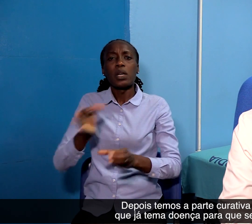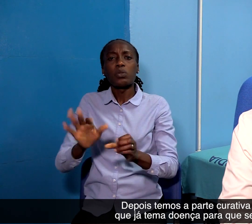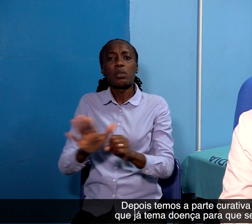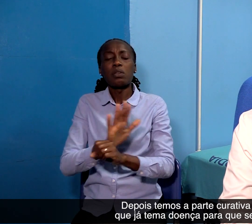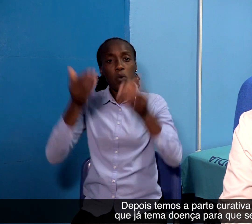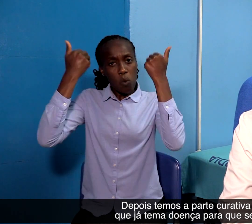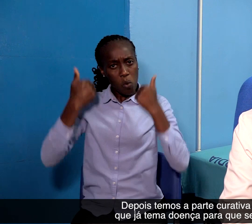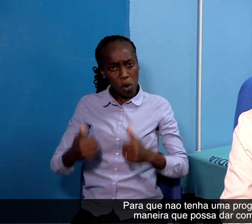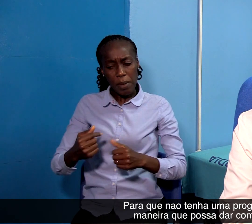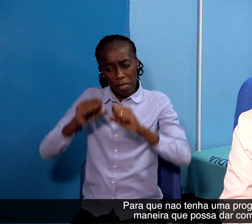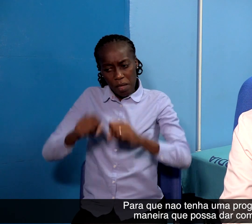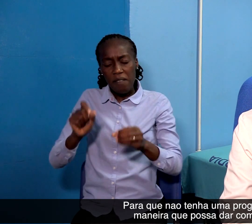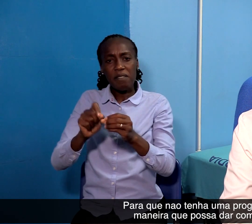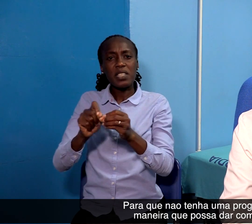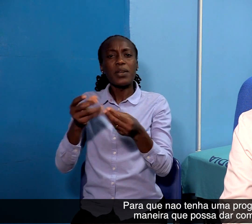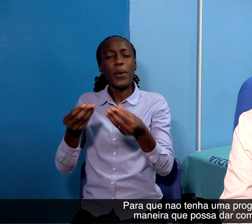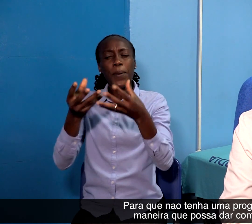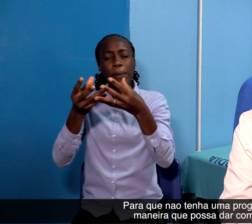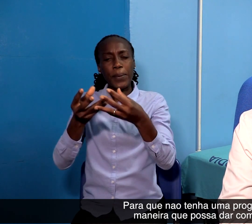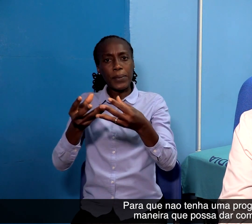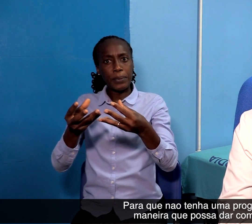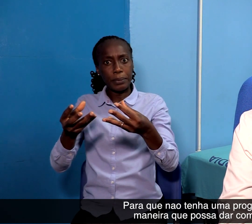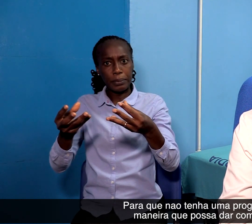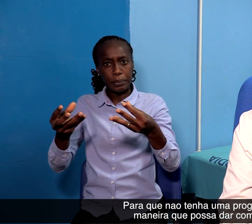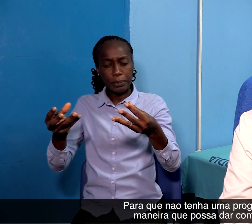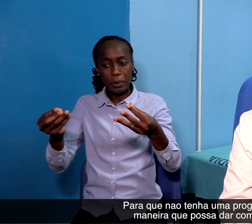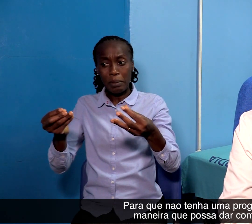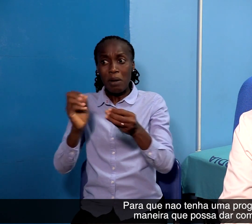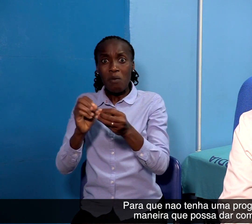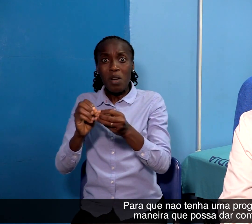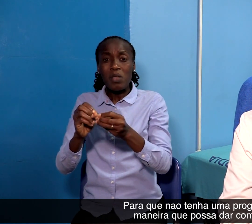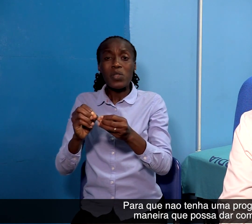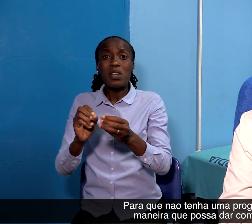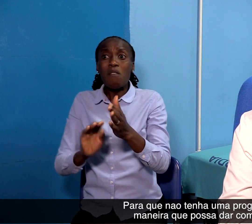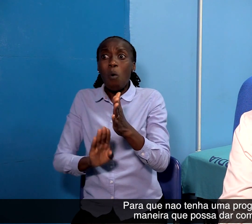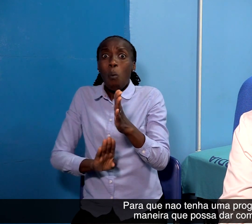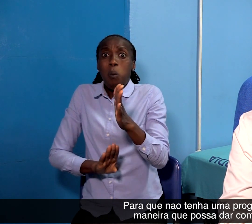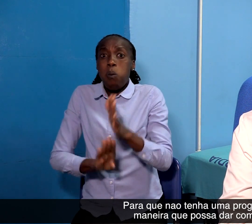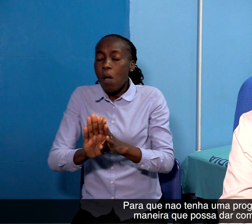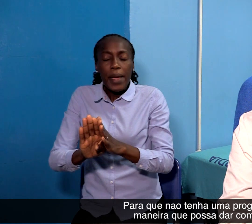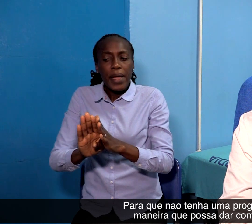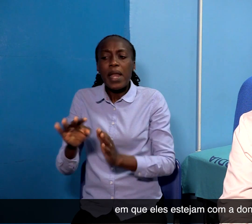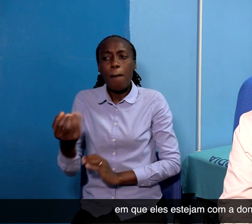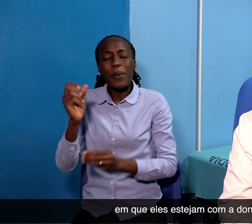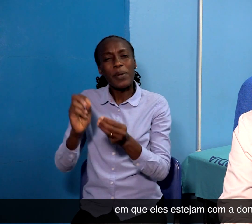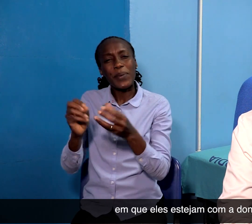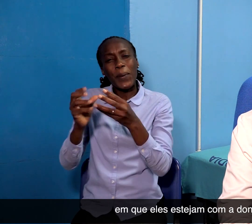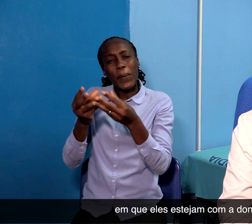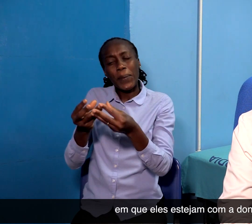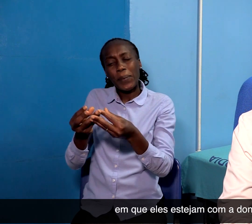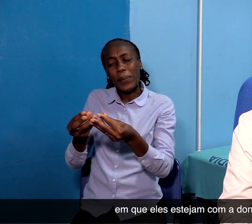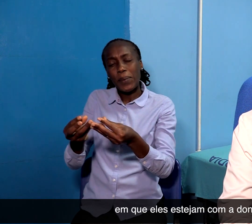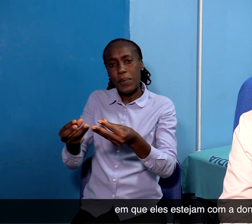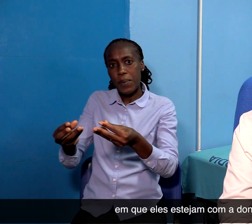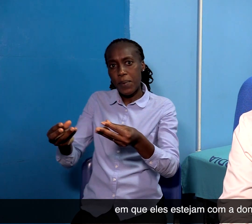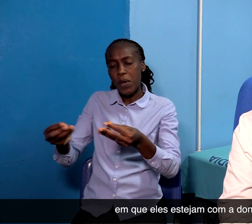ela estabilizada, para que não tenha uma progressão de tal maneira que possa dar complicações, em que eles estejam